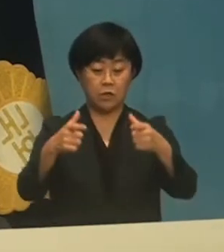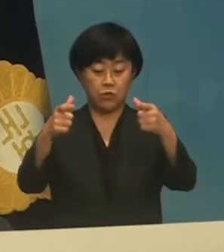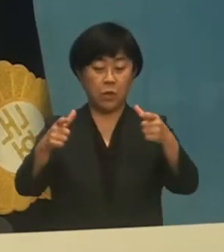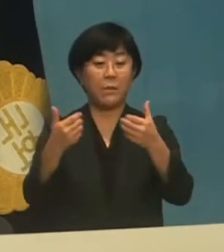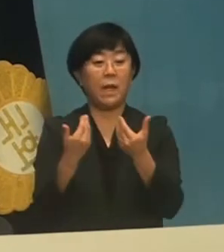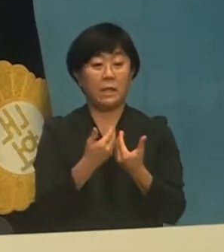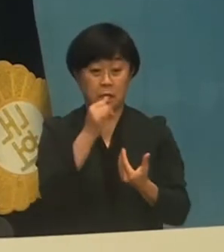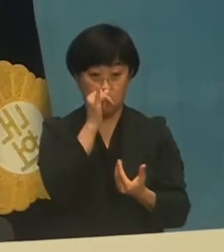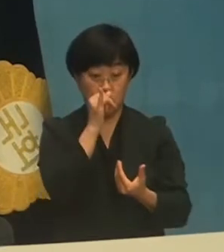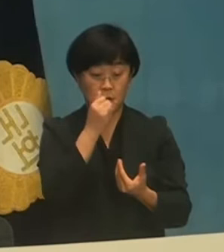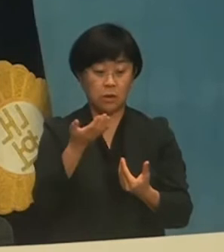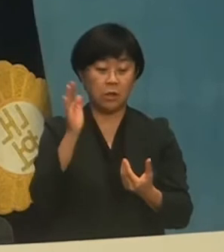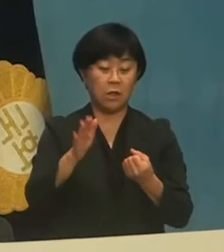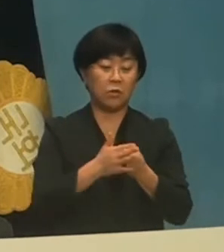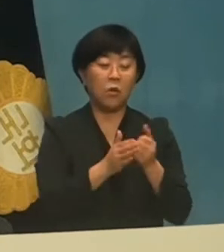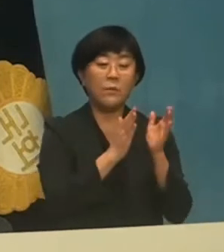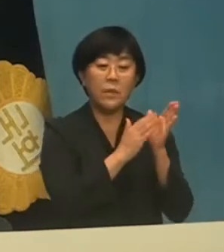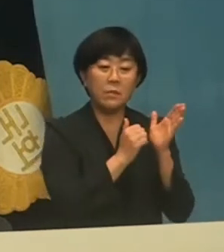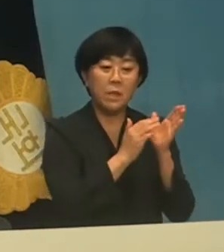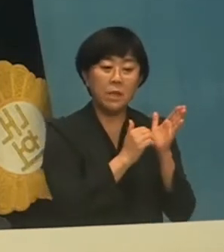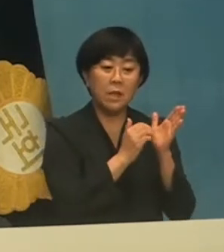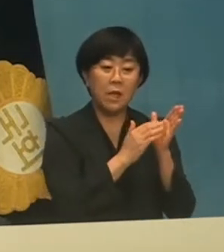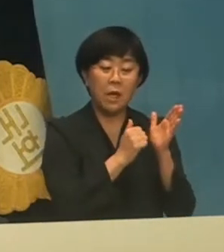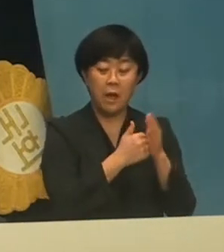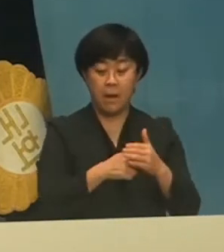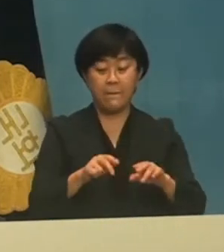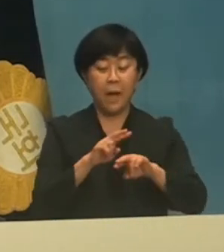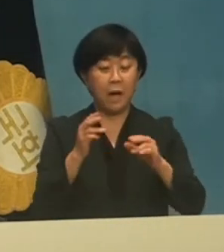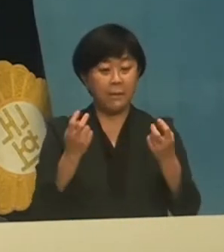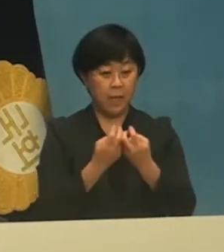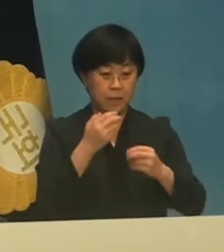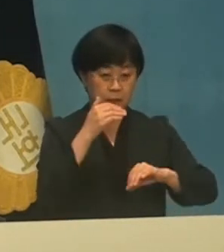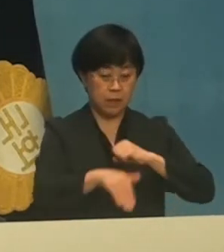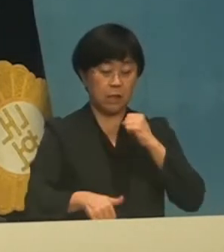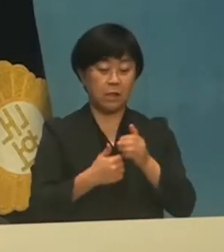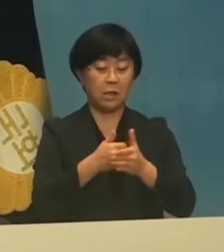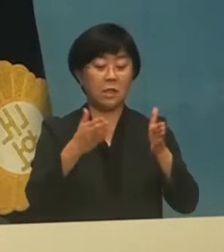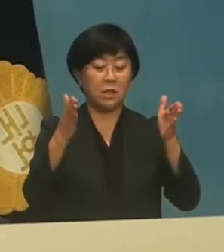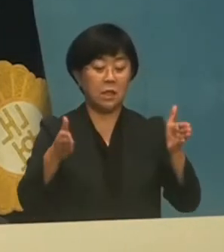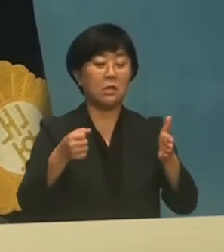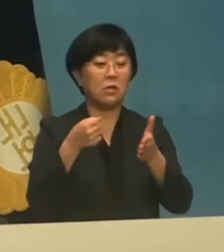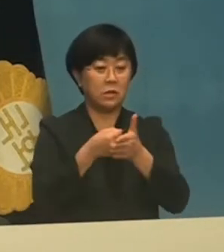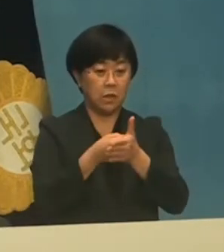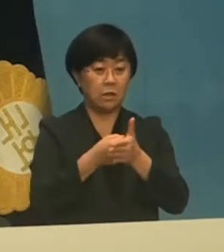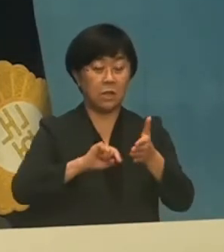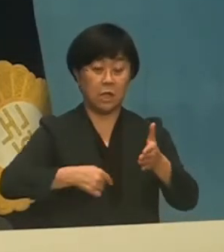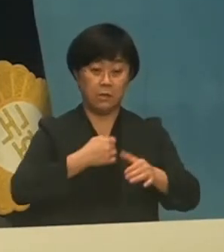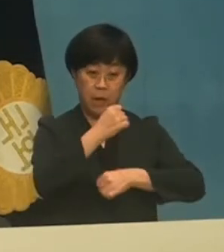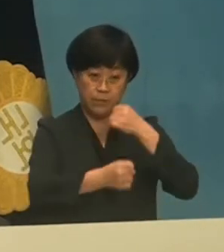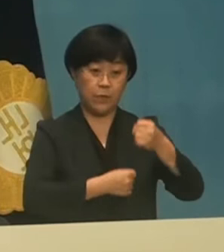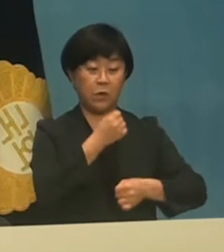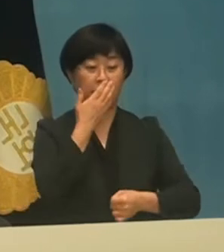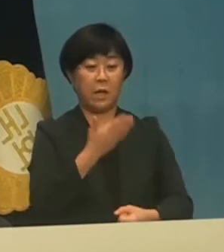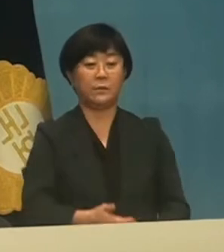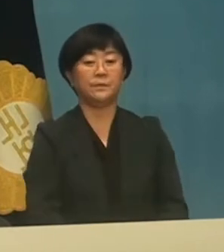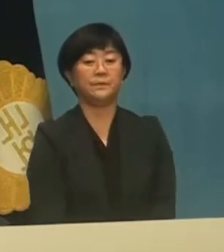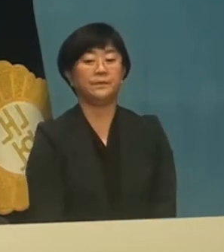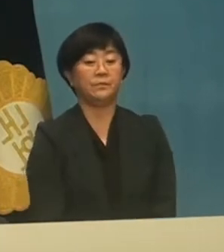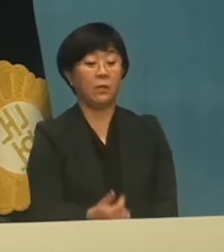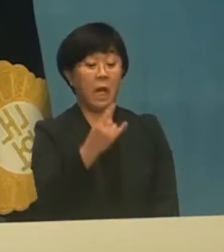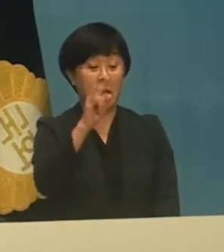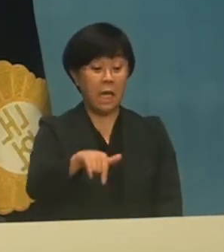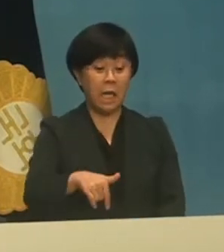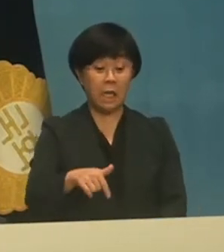반대함에도 불구하고 이렇게 밀실에서 처분 방식과 시기에 대해서 자기 멋대로 확정할 수 있단 말입니까? 어떻게 핵